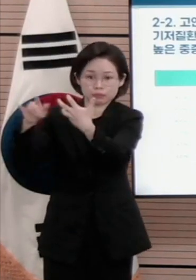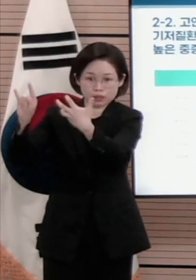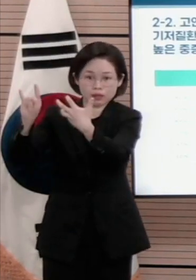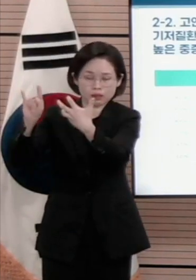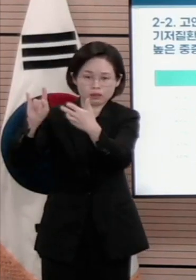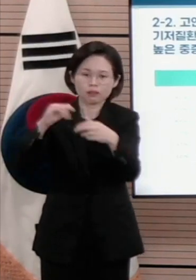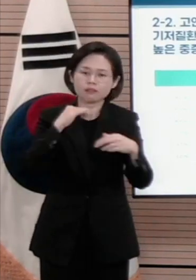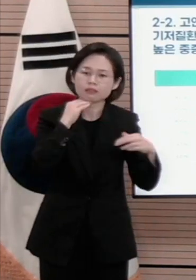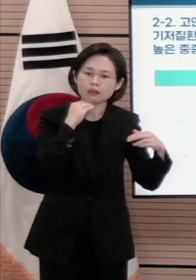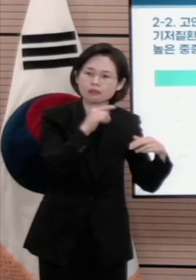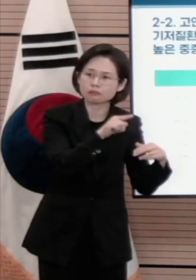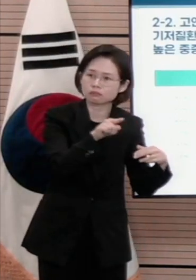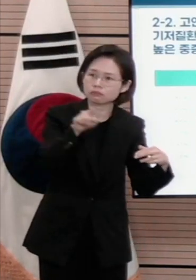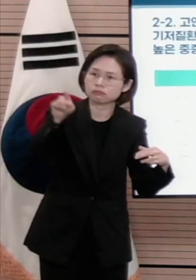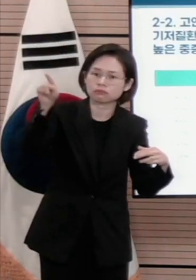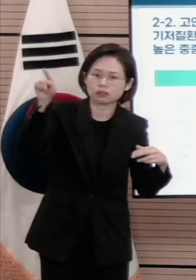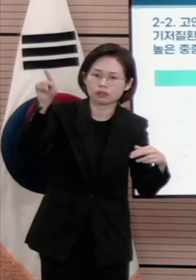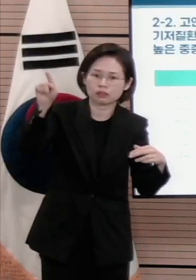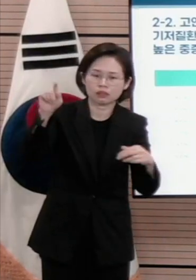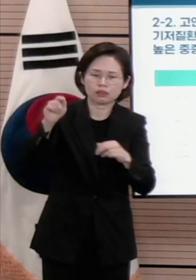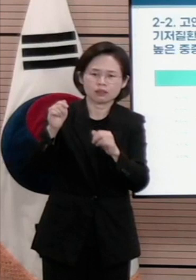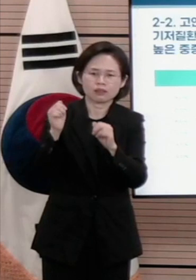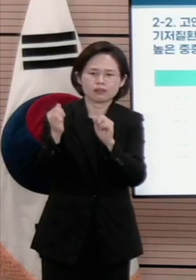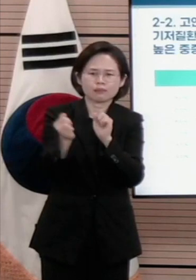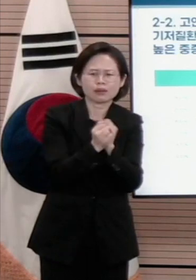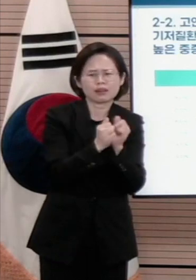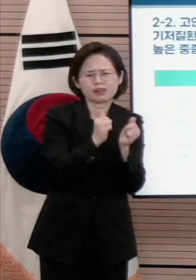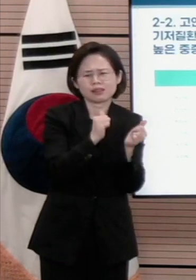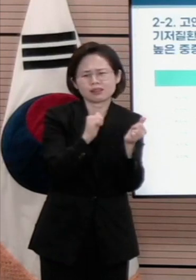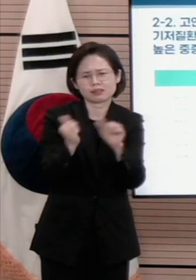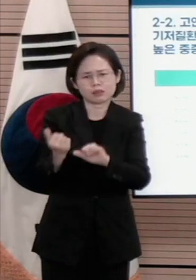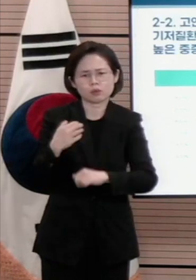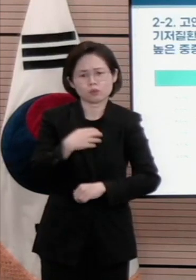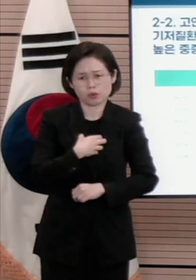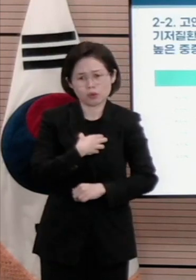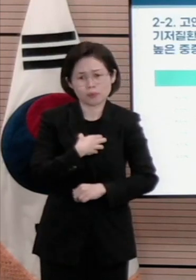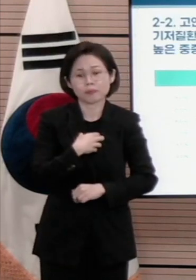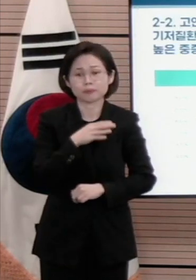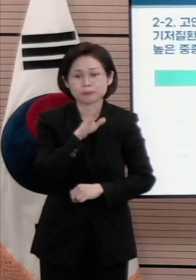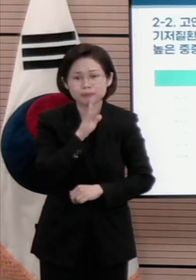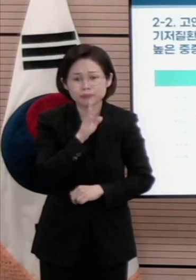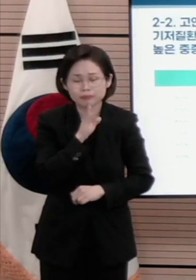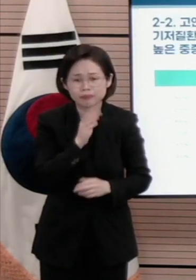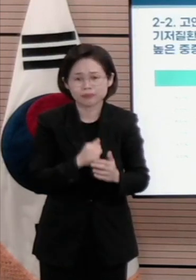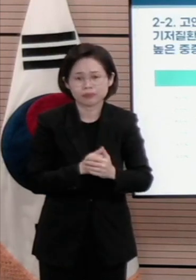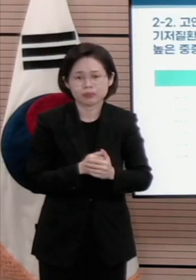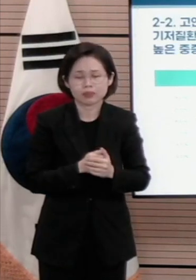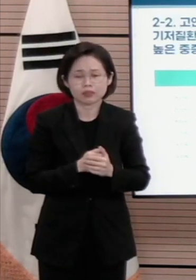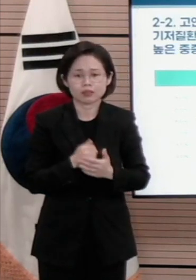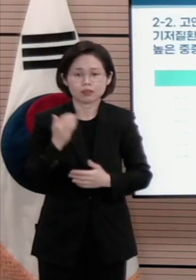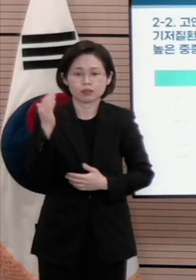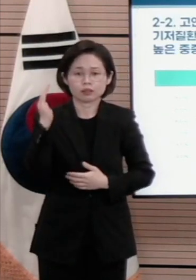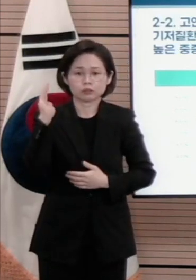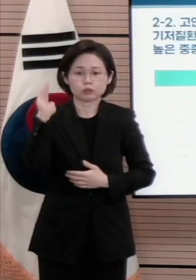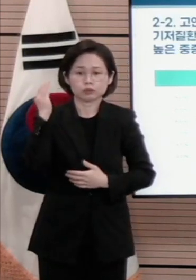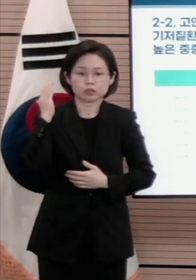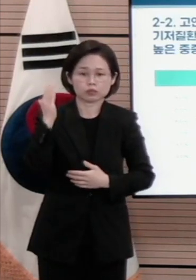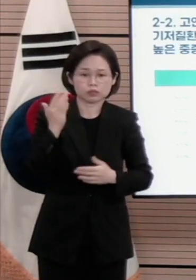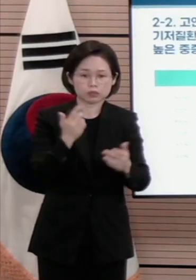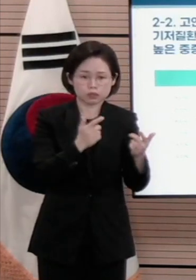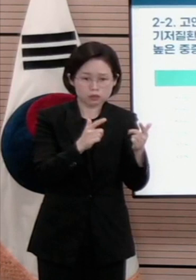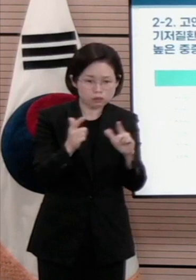더 높아질수록 치명률이 많이 높다는 것은 여러 번 보여드렸는데 최근에 여러 가지 지표 중에